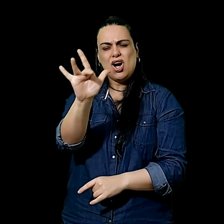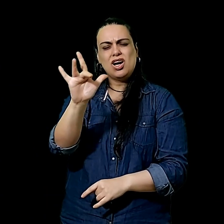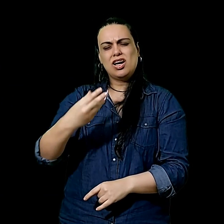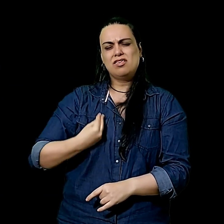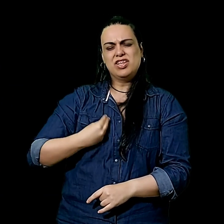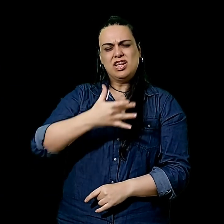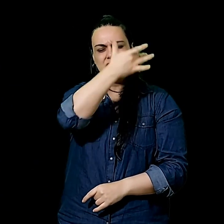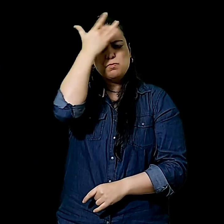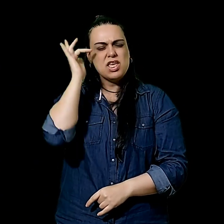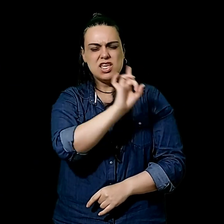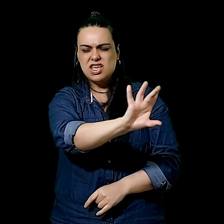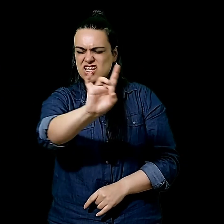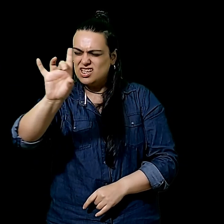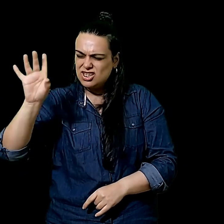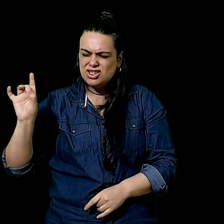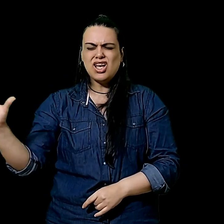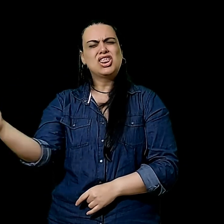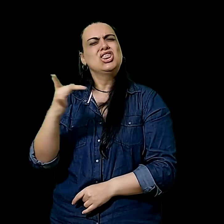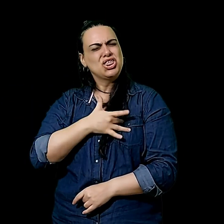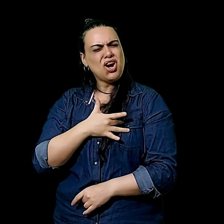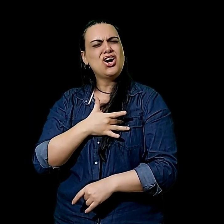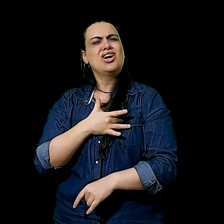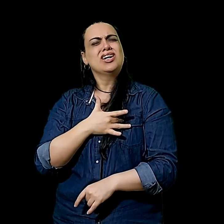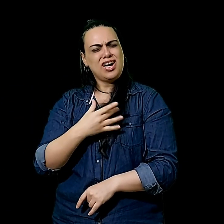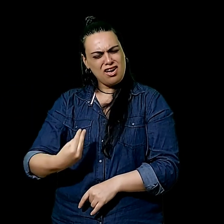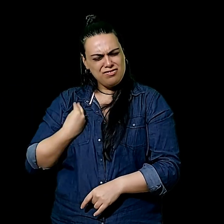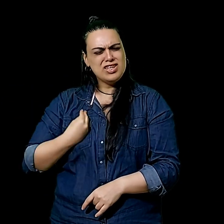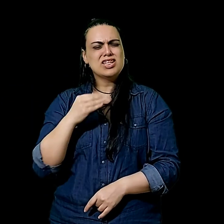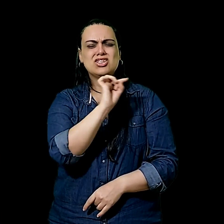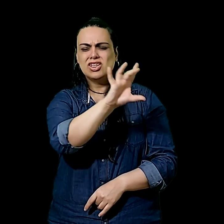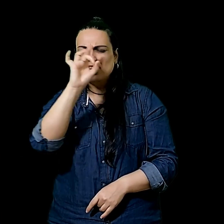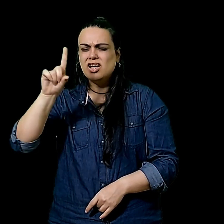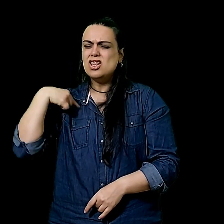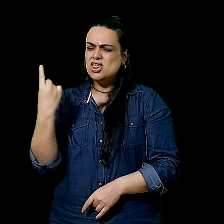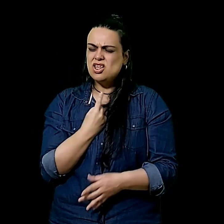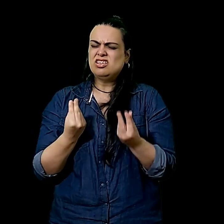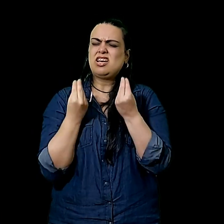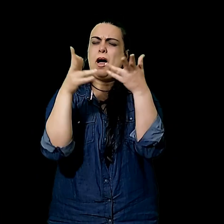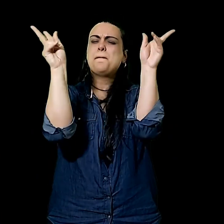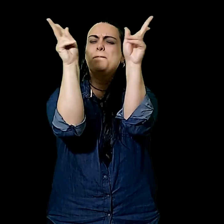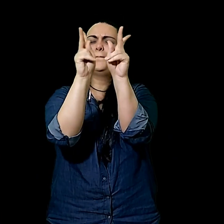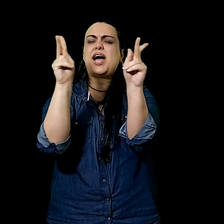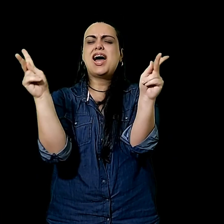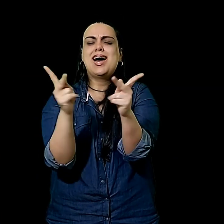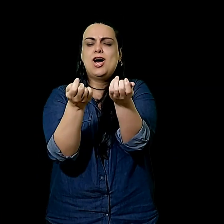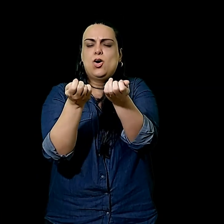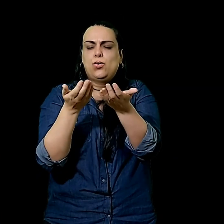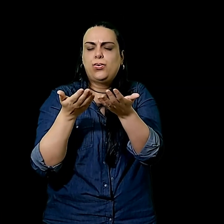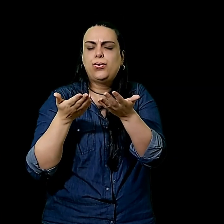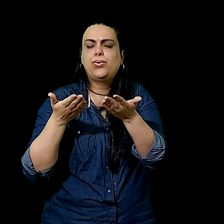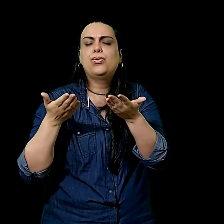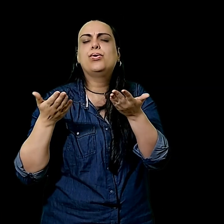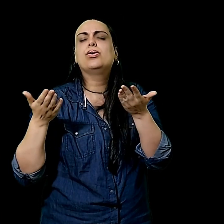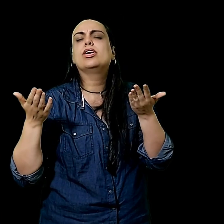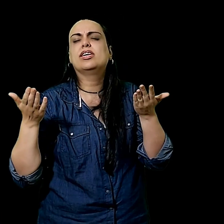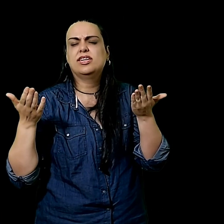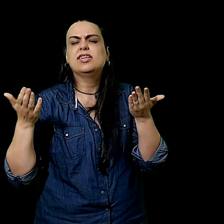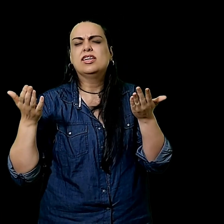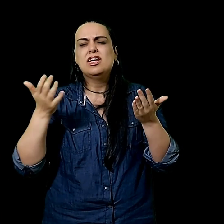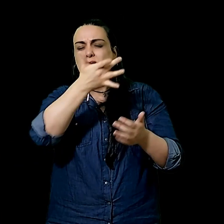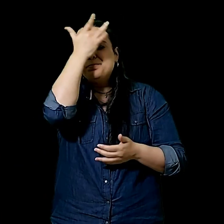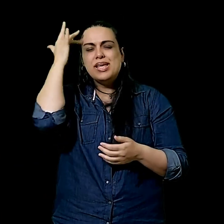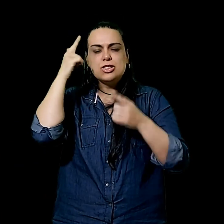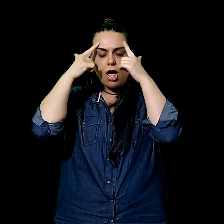agora. Alcança essas vidas, Senhor, agora. Nós ministramos sobre elas a paz que excede todo entendimento. Não deixa